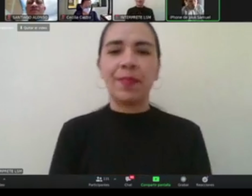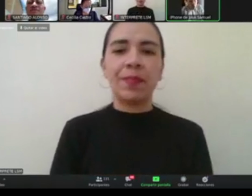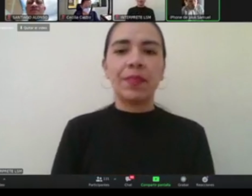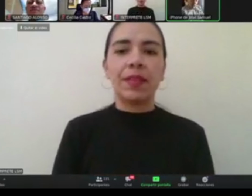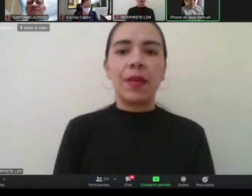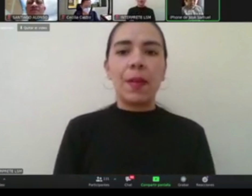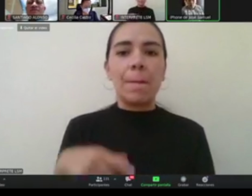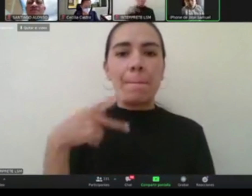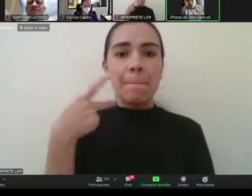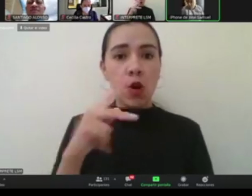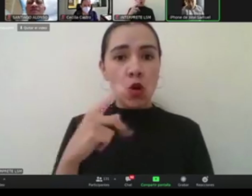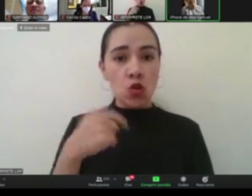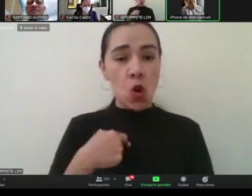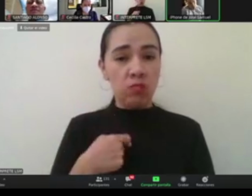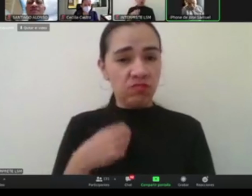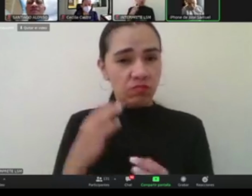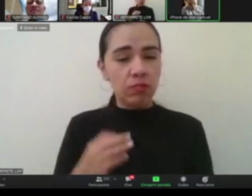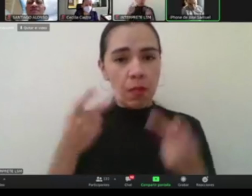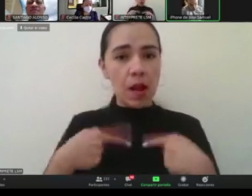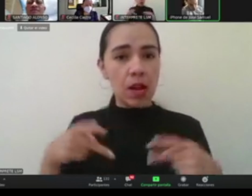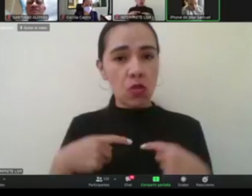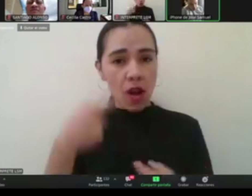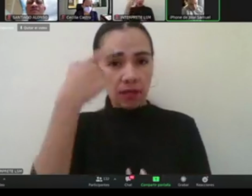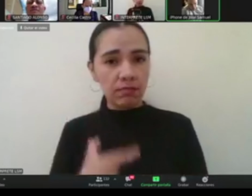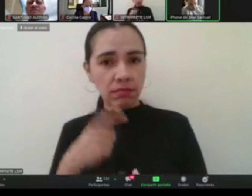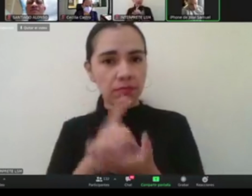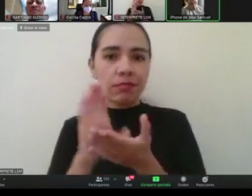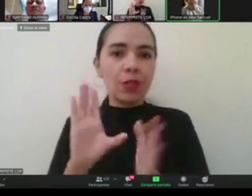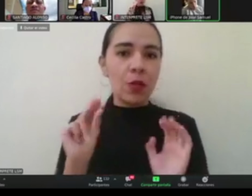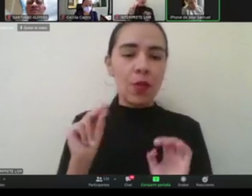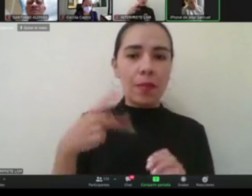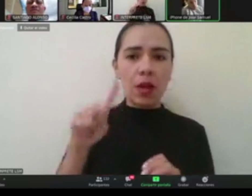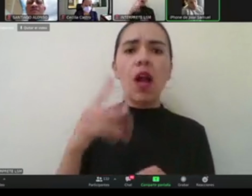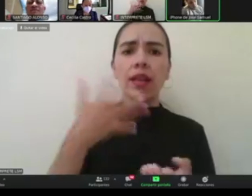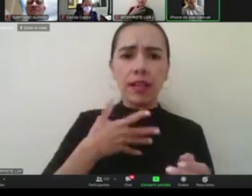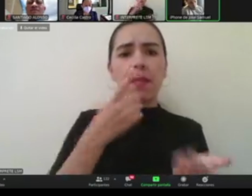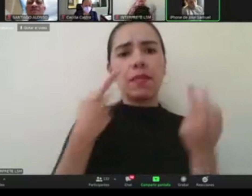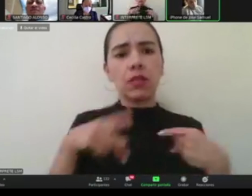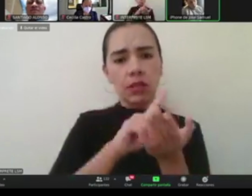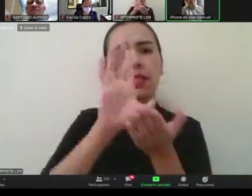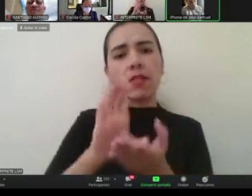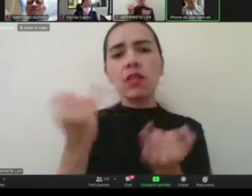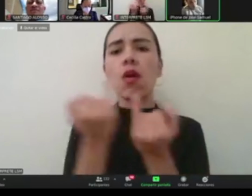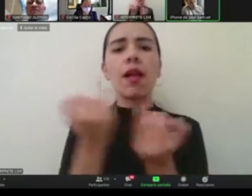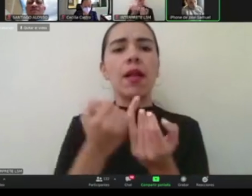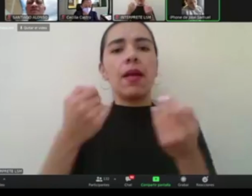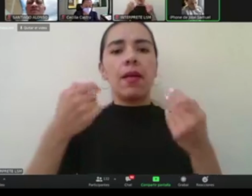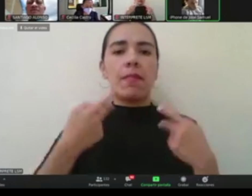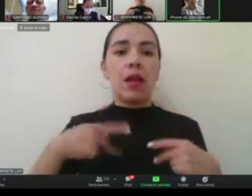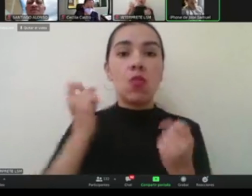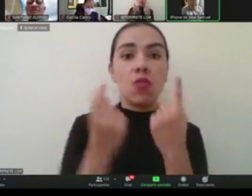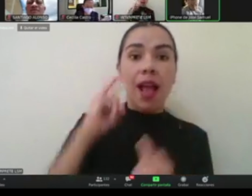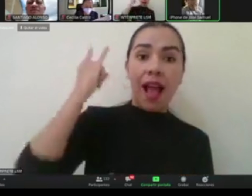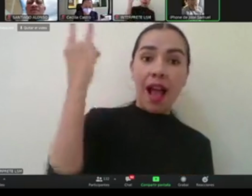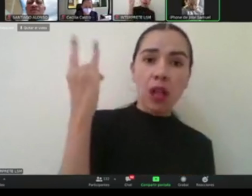pero que no me define como persona. Las personas en situación de discapacidad, así como hay personas que tienen estatura media, algunos son altos,